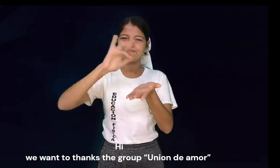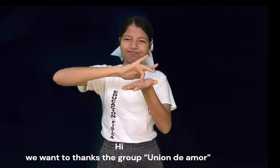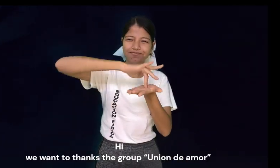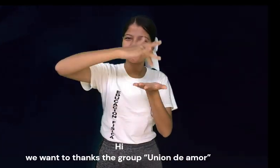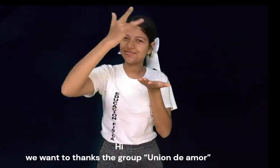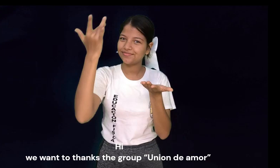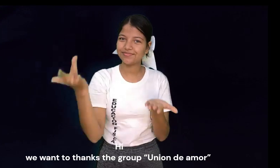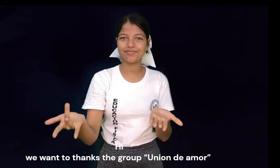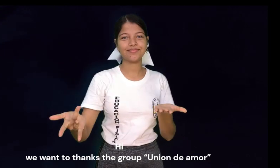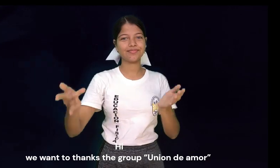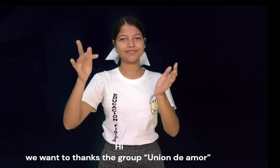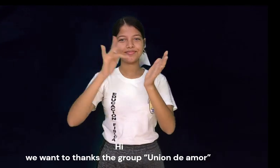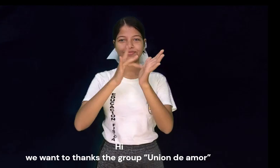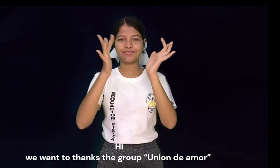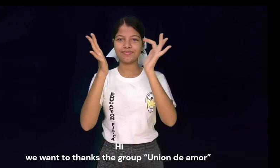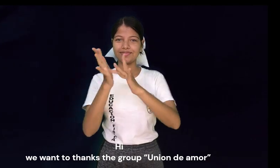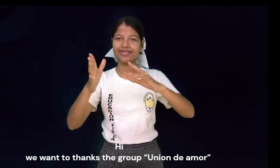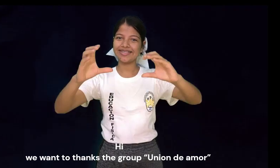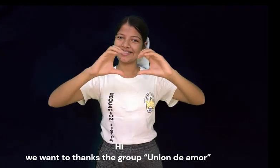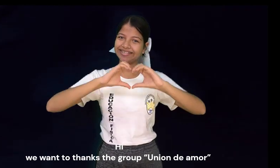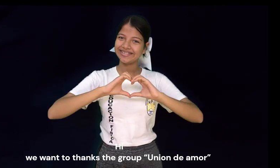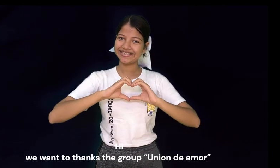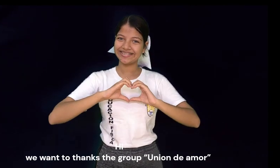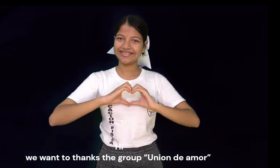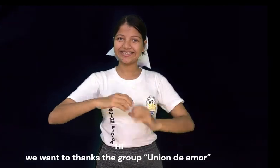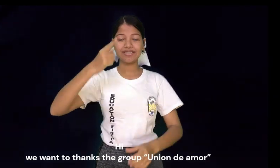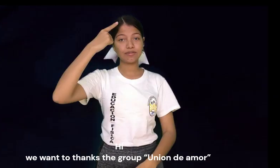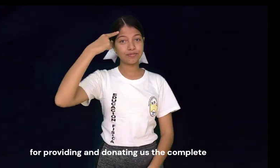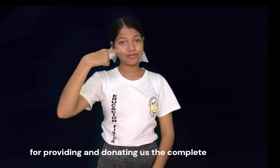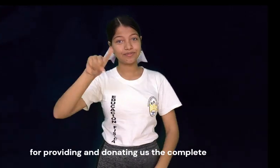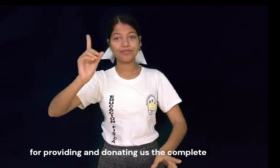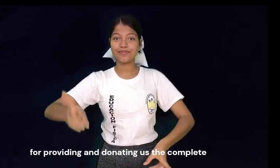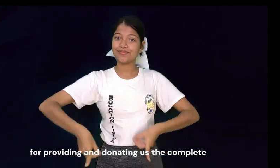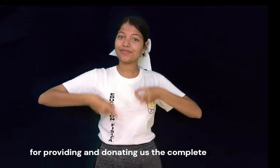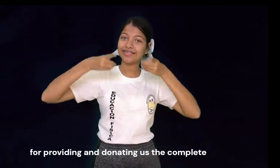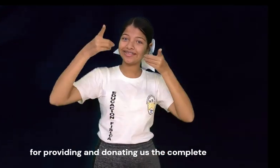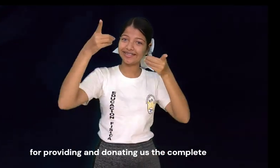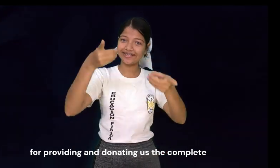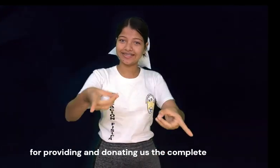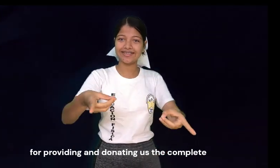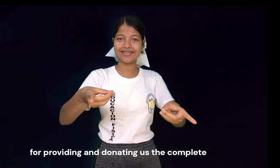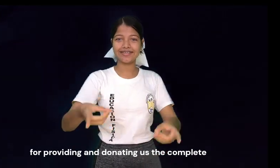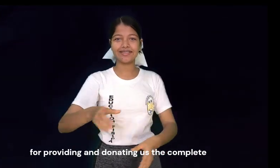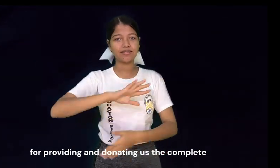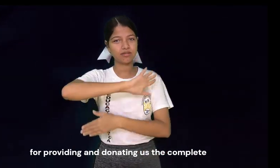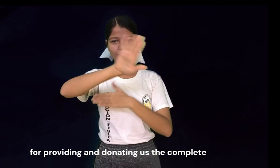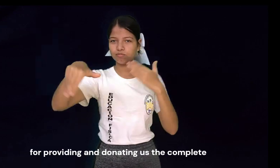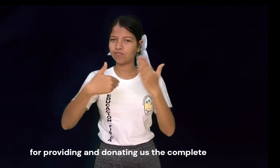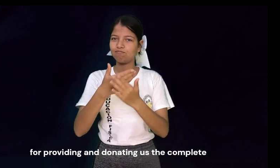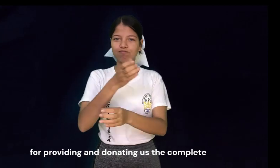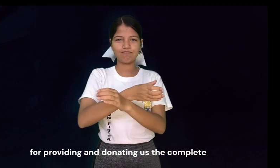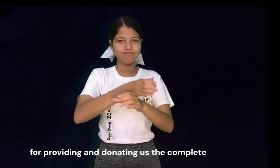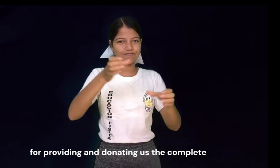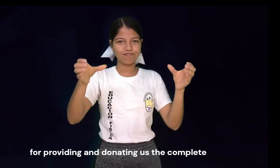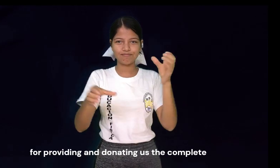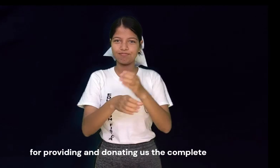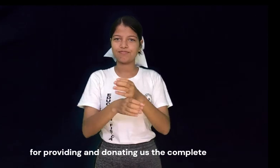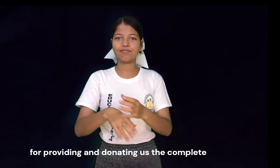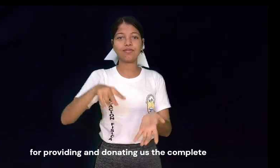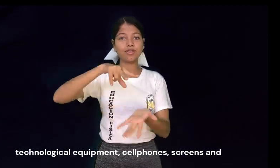Queremos decir muchas gracias a Unión de Amor por habernos donado todo el